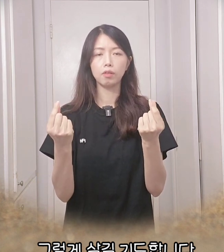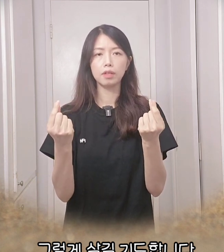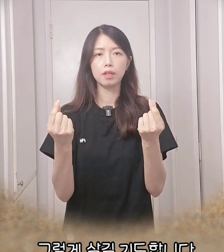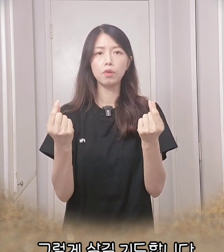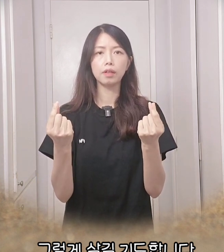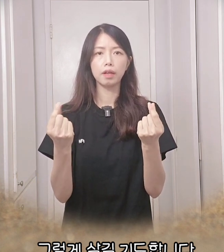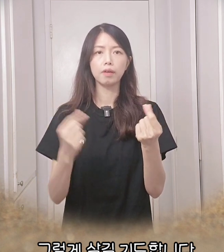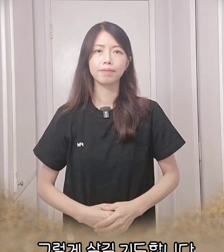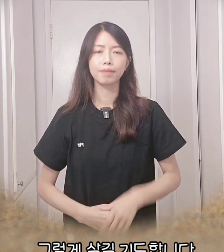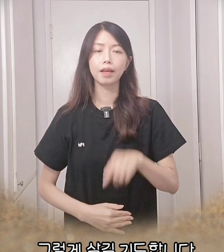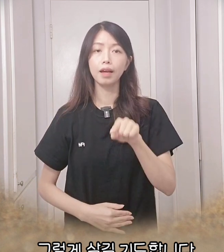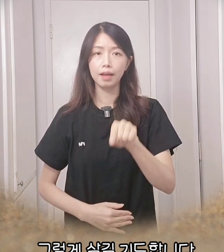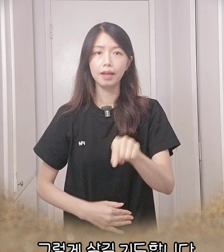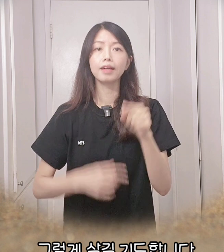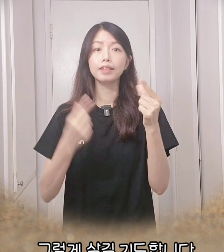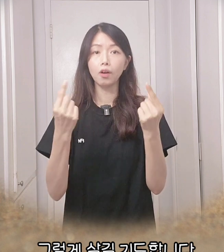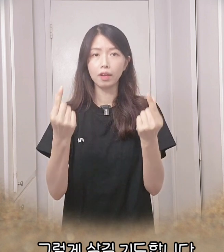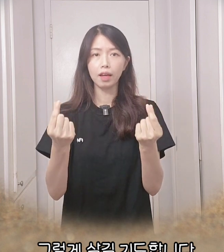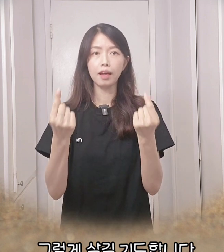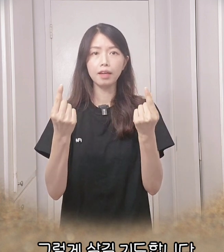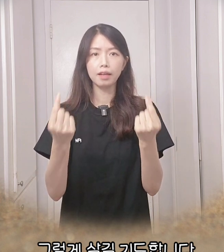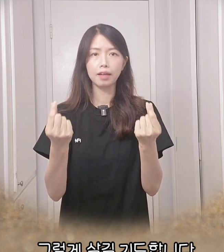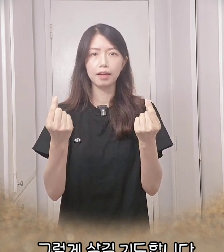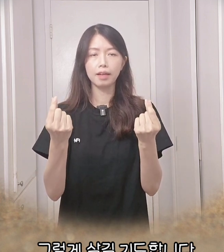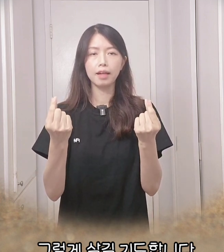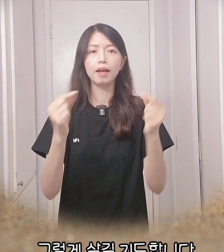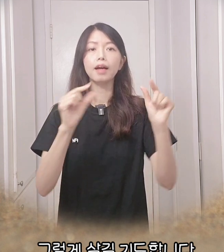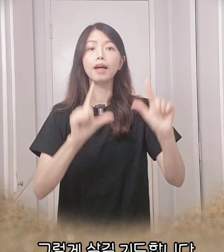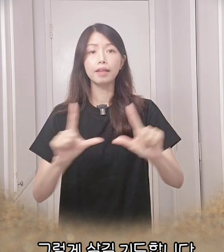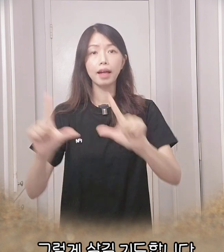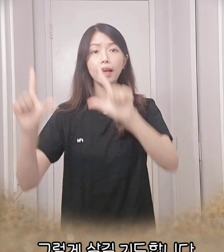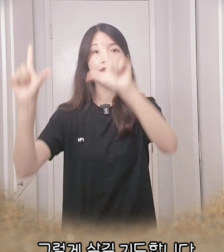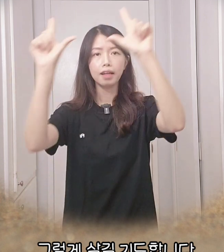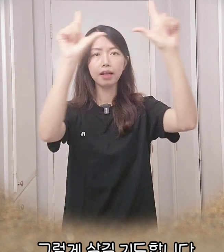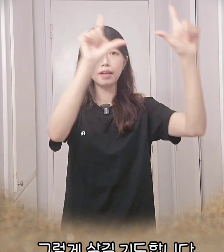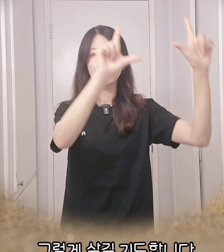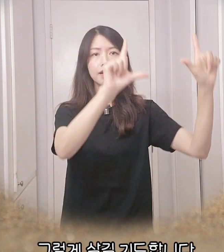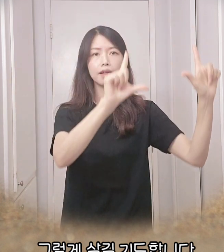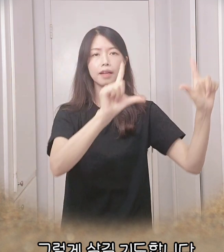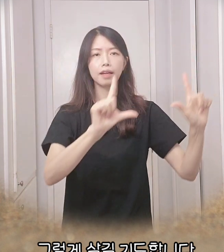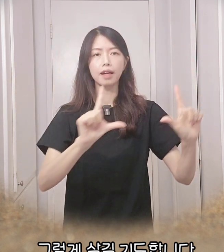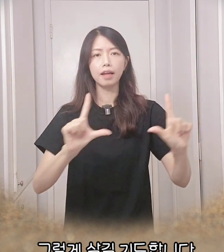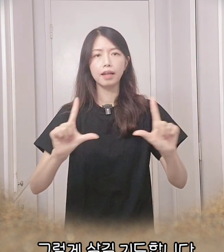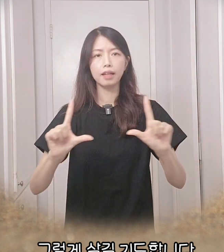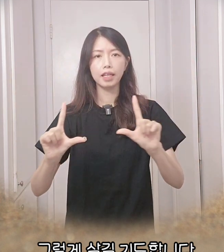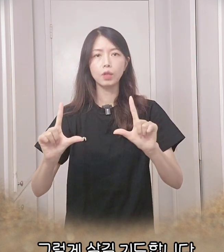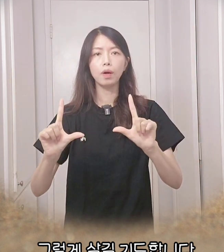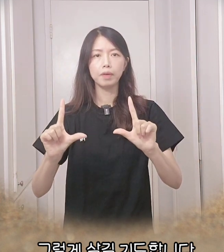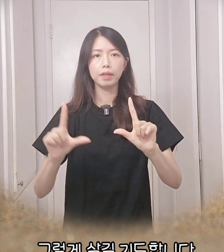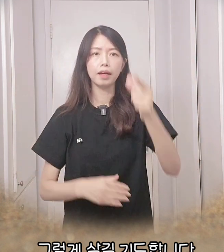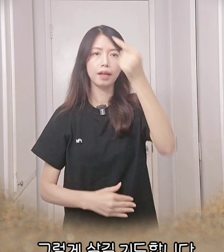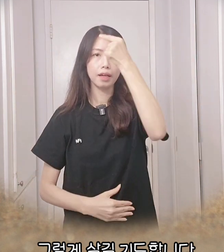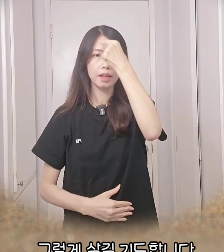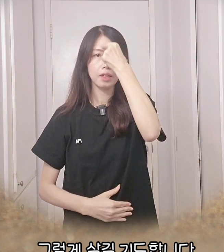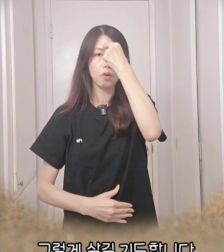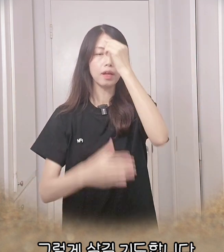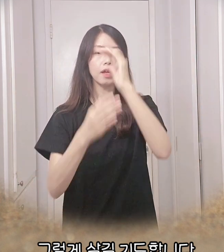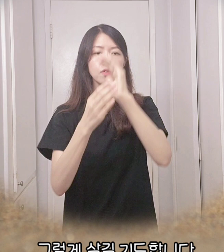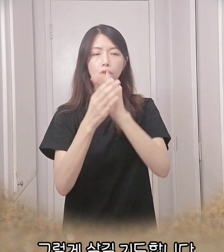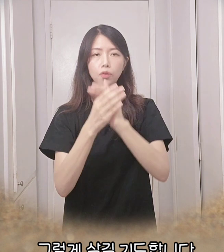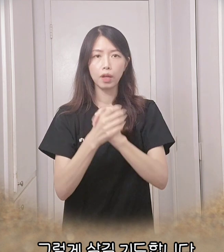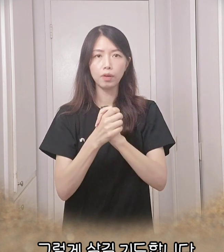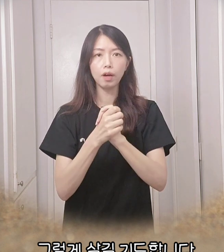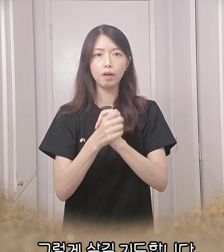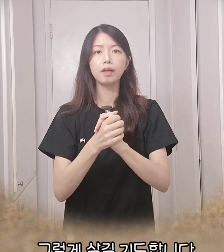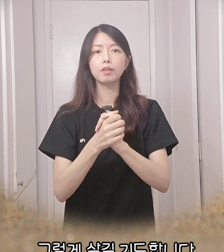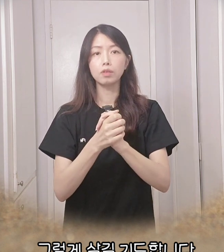그같이 이런 뜻의 수어가 돼요. 그렇게 살길 기도합니다. 이렇게